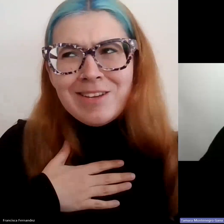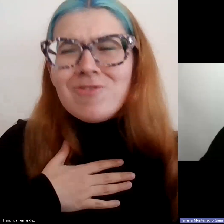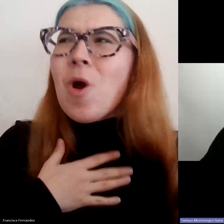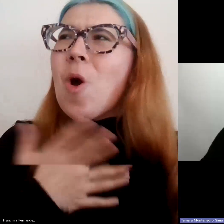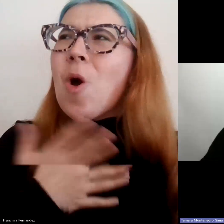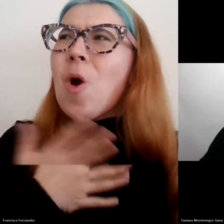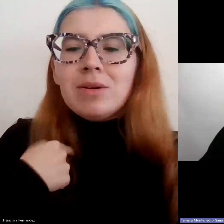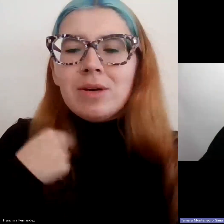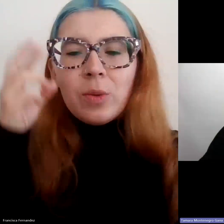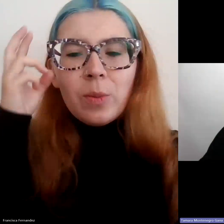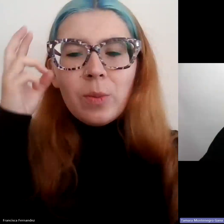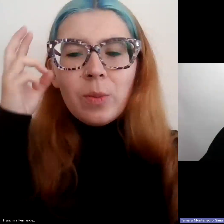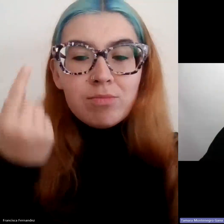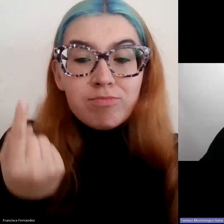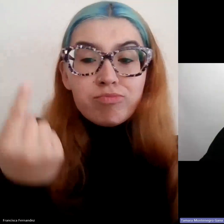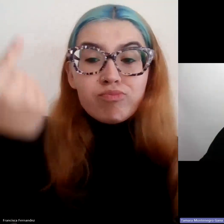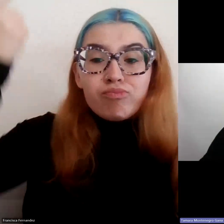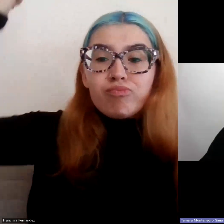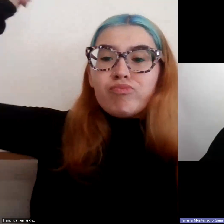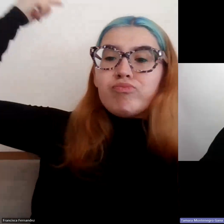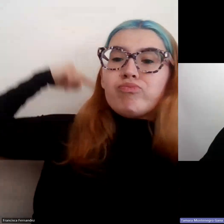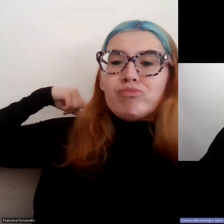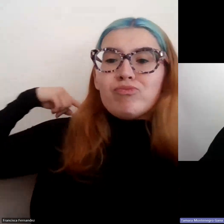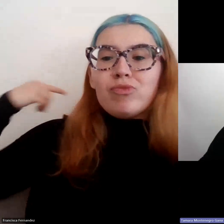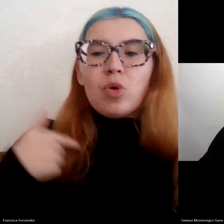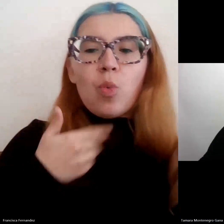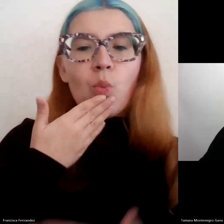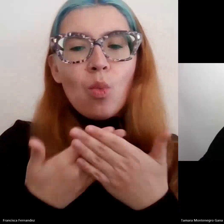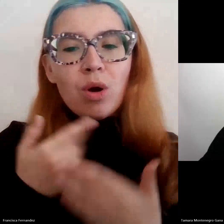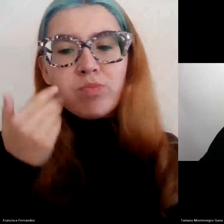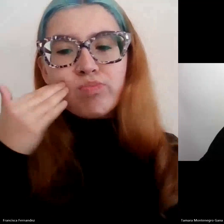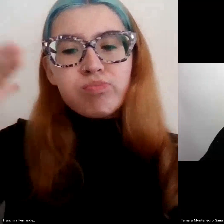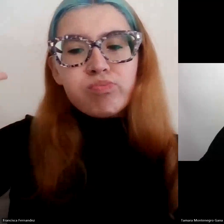era muy complejo. Entonces cuando yo lo vi,